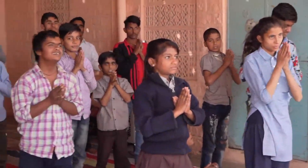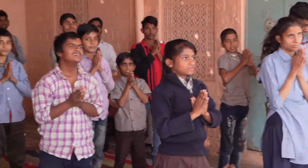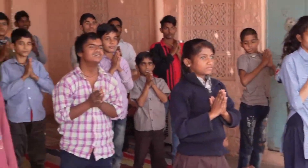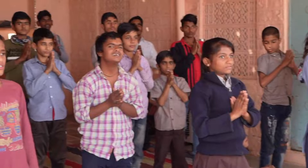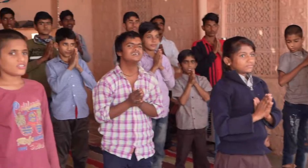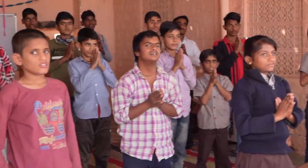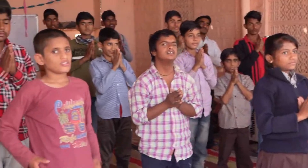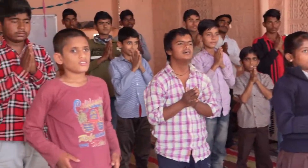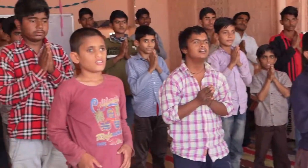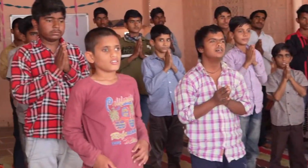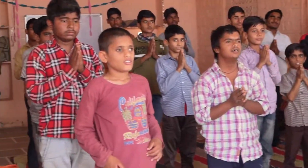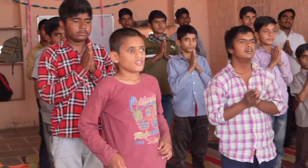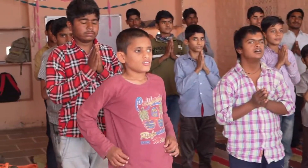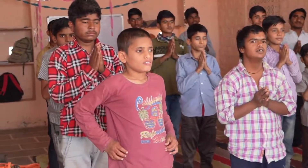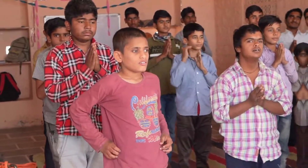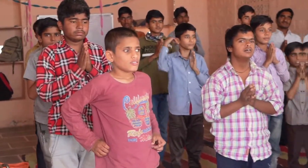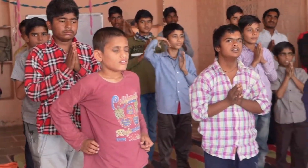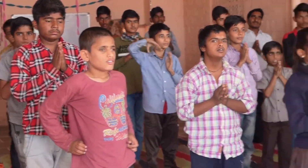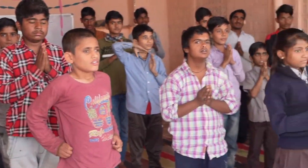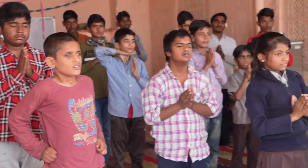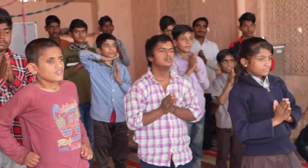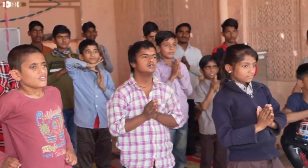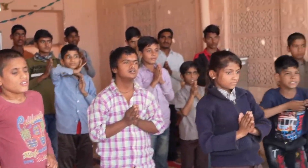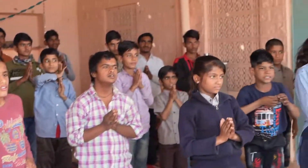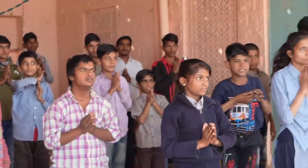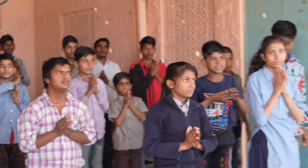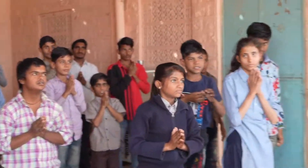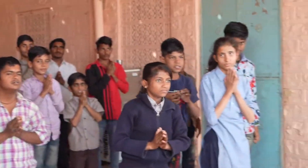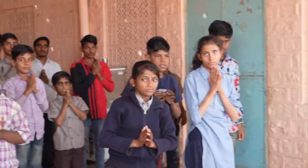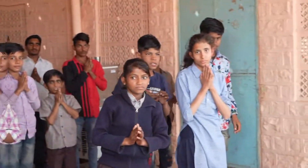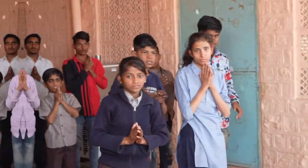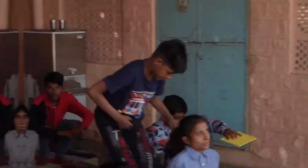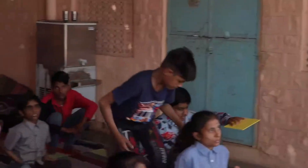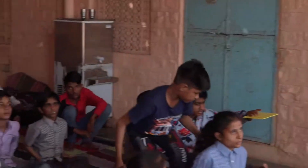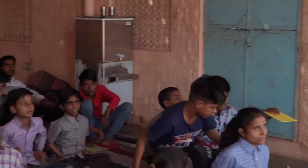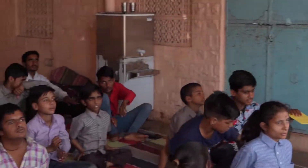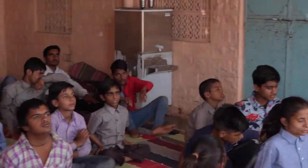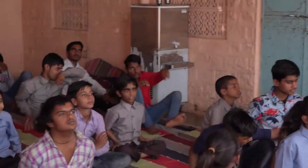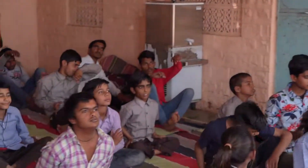ब्लाइंड बच्चे हैं वो तो बोल सकते हैं, बाकी और बच्चे नमस्ते आपसे कर रहे हैं।